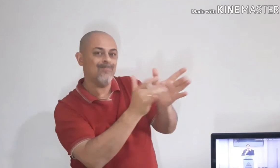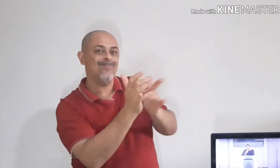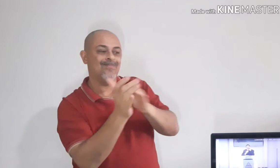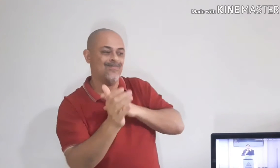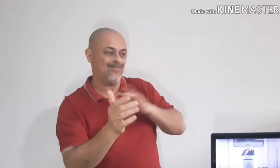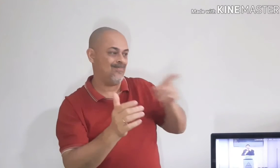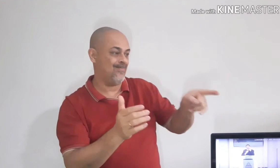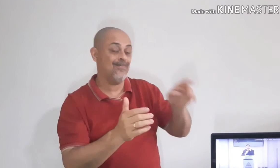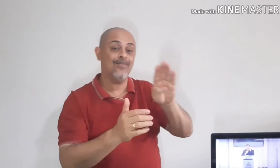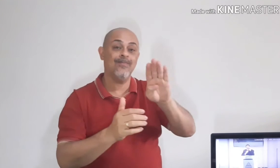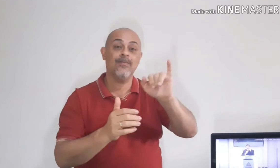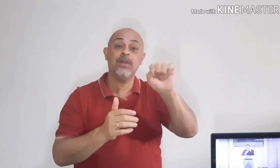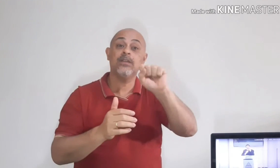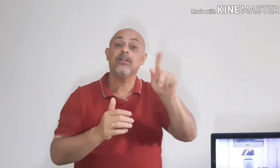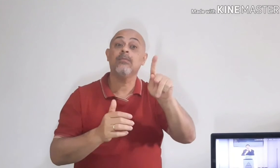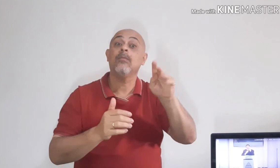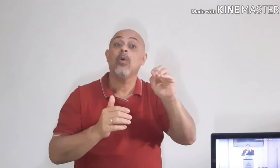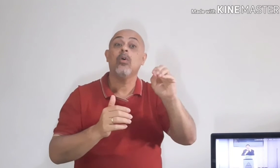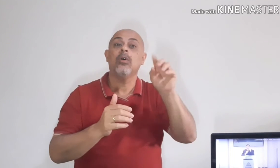olhando